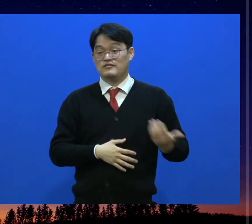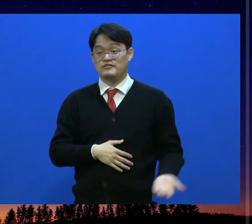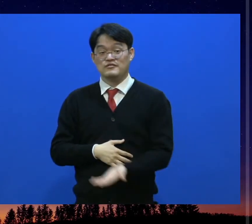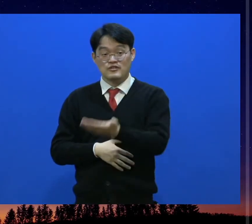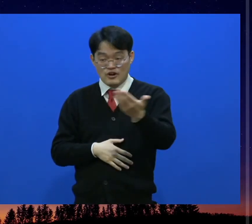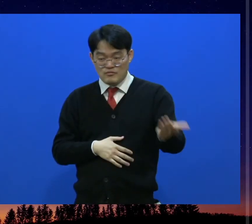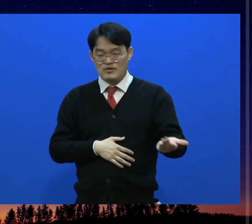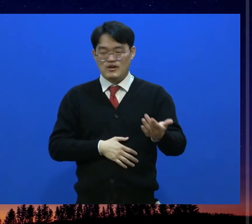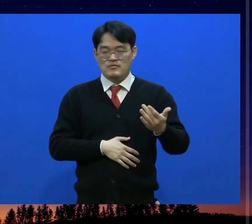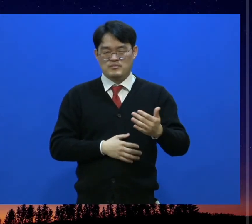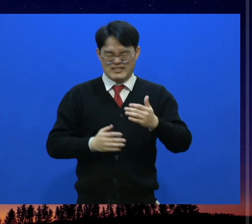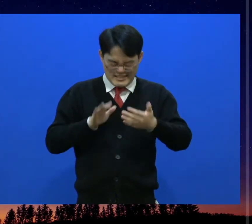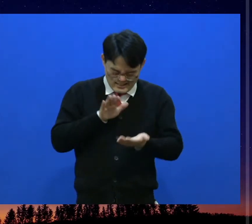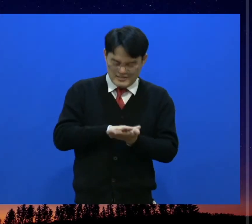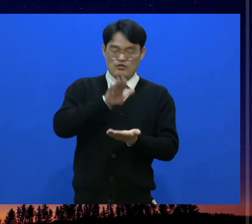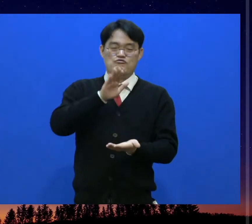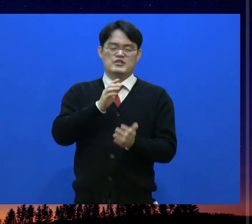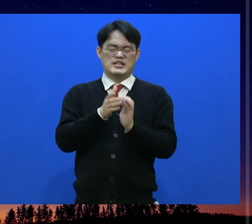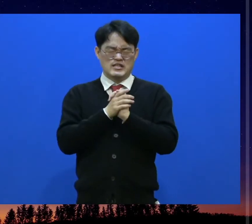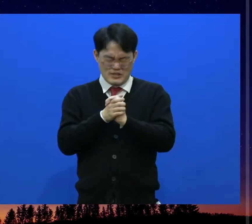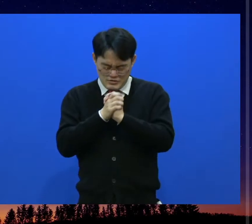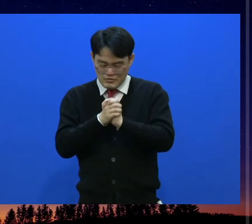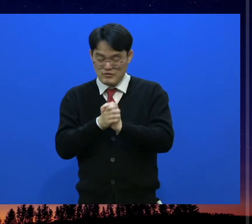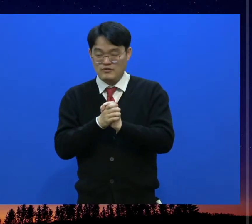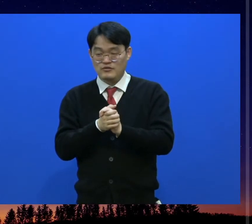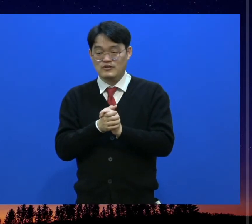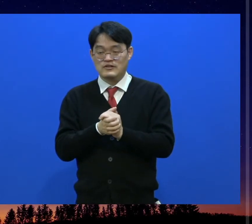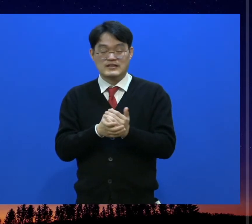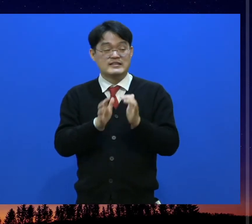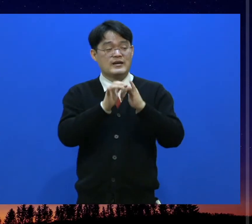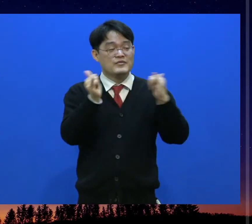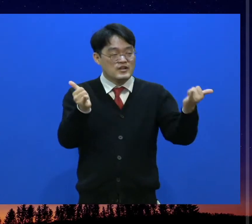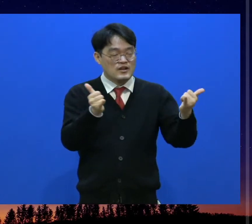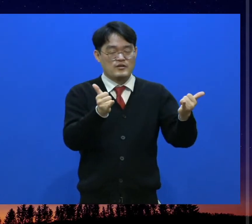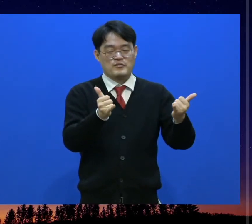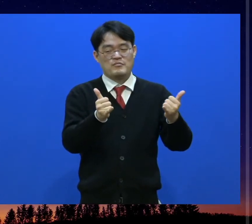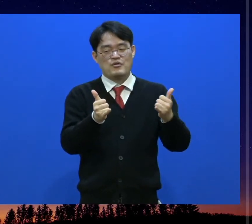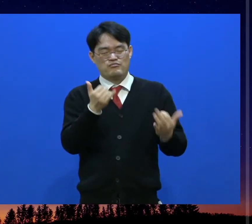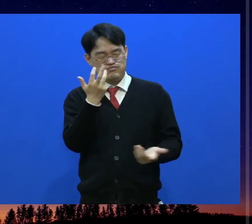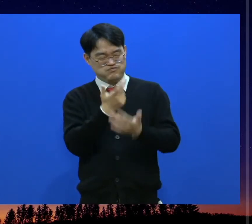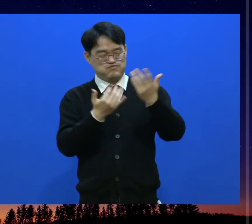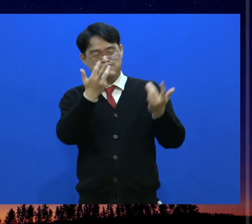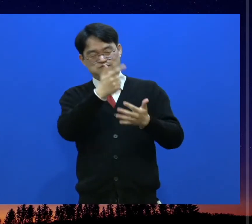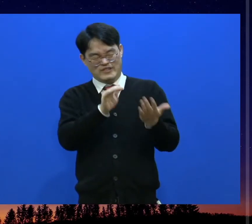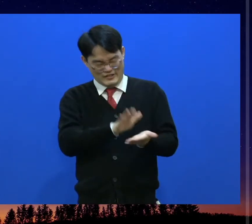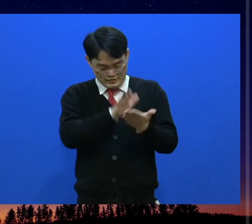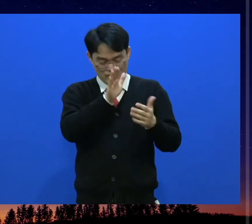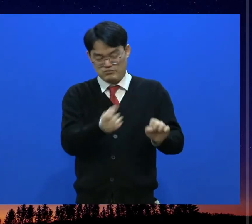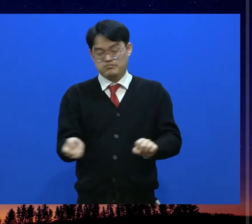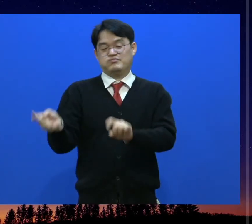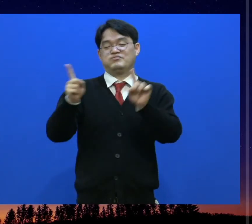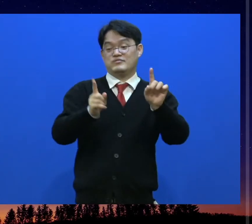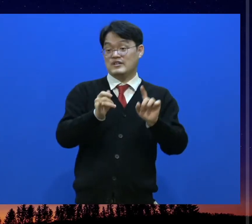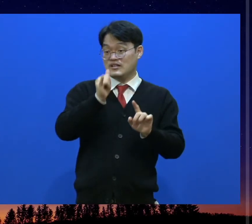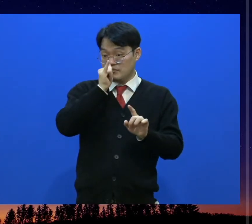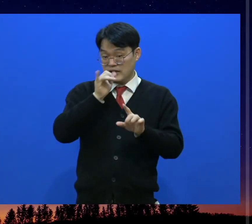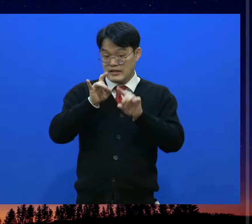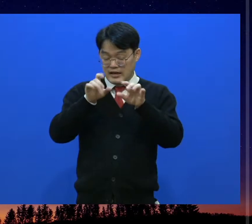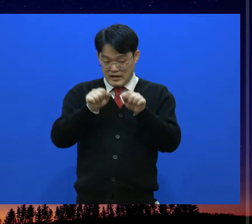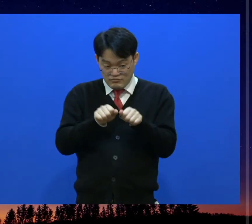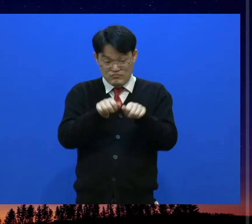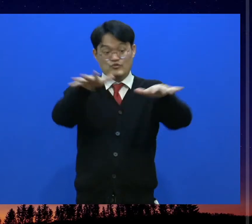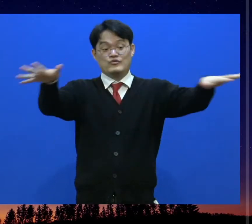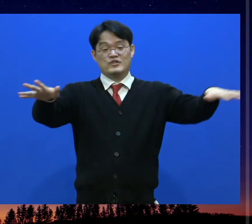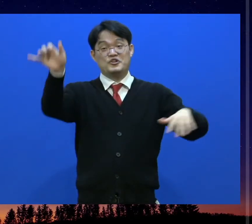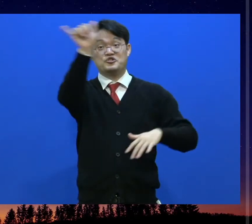드리도록 불씨통을 들고 가서 거기에 막 붙여버리는 역사가 일어나면 도시마다 이 철야